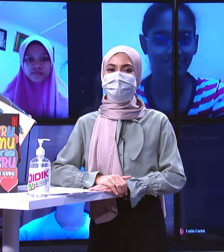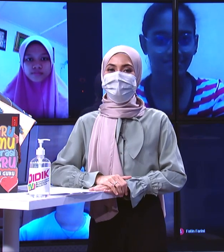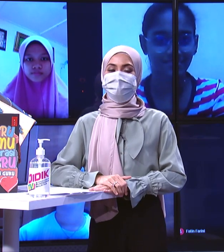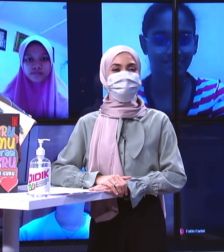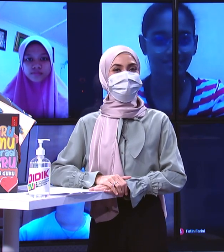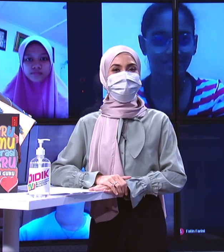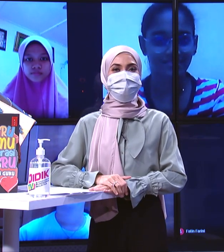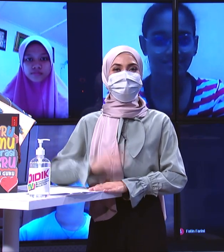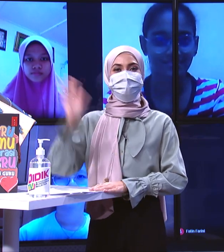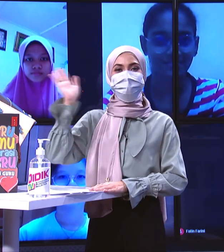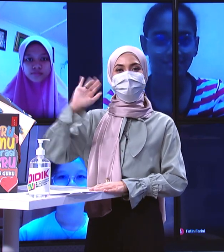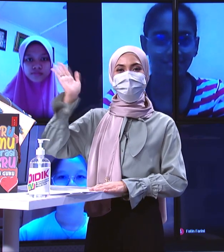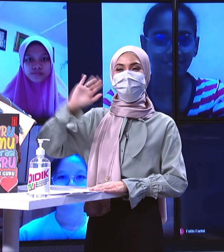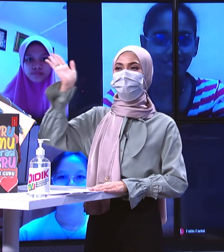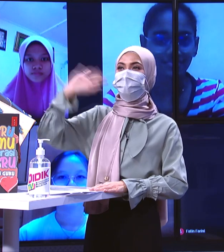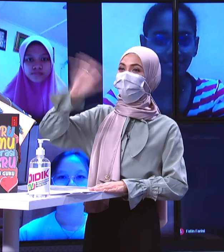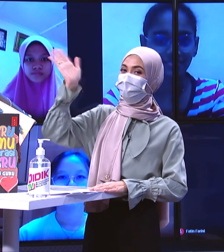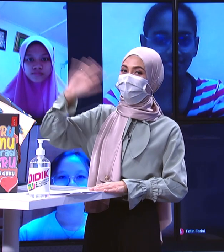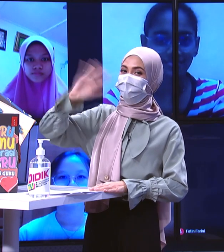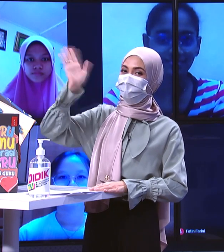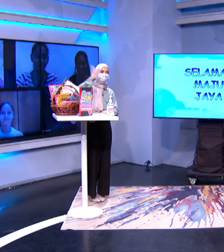datang saya ini Shake Assalamualaikum by